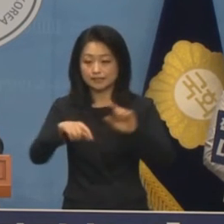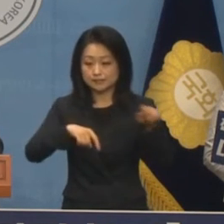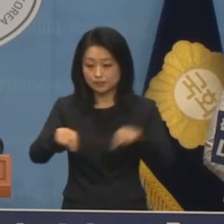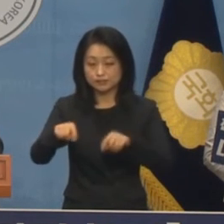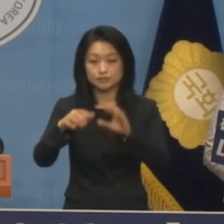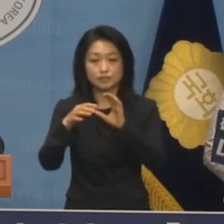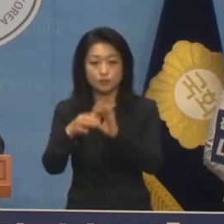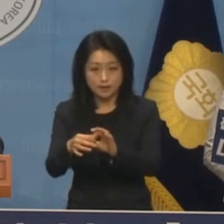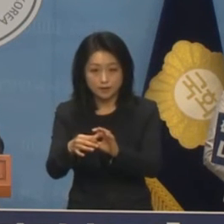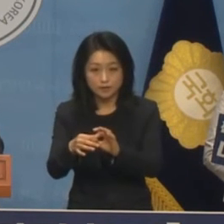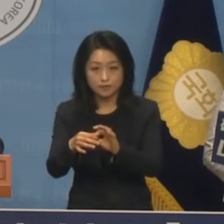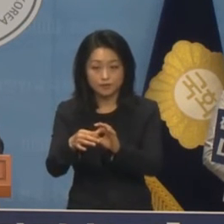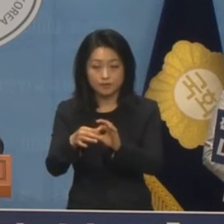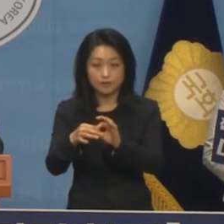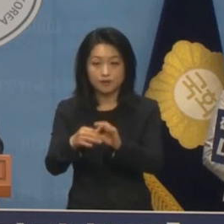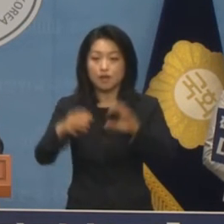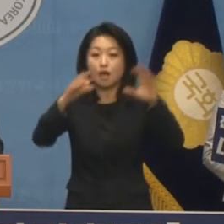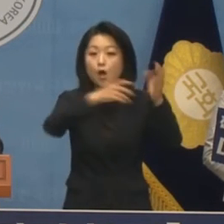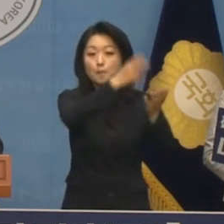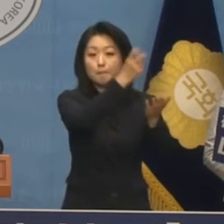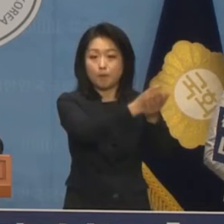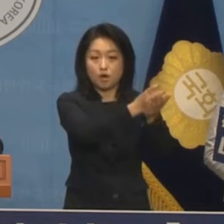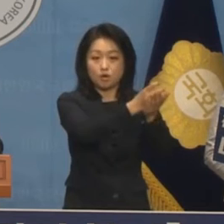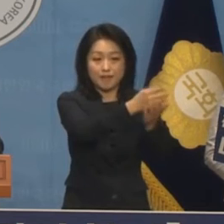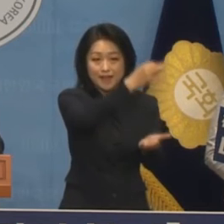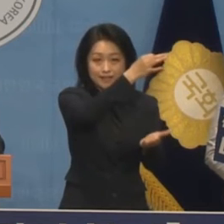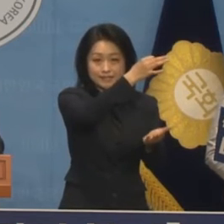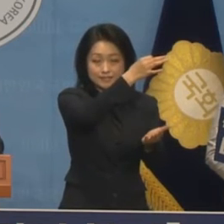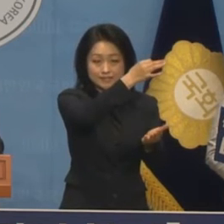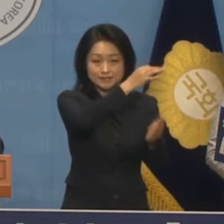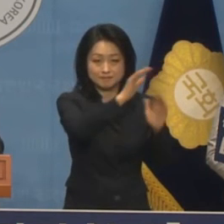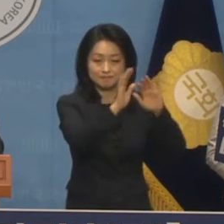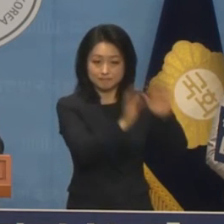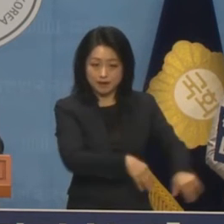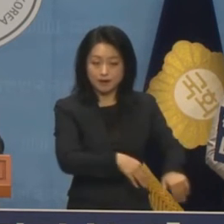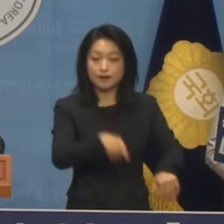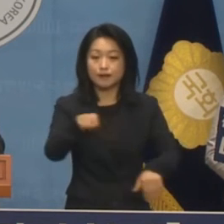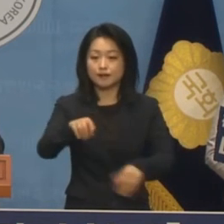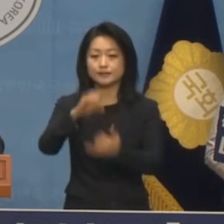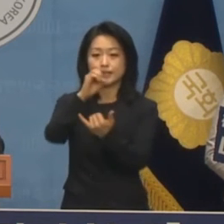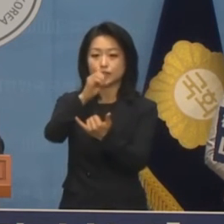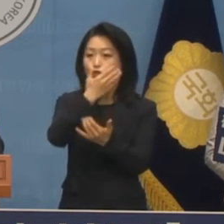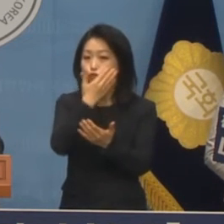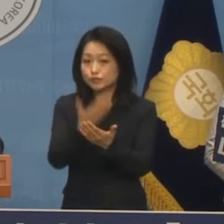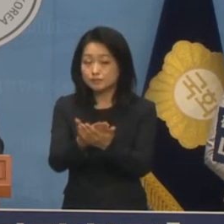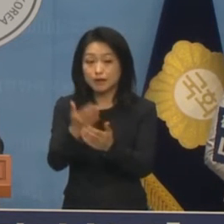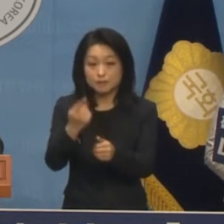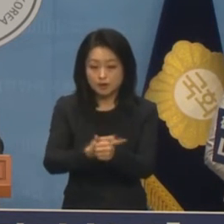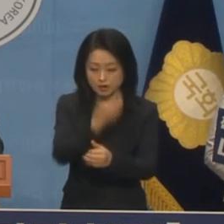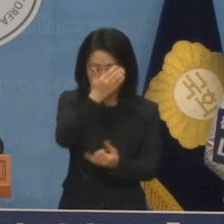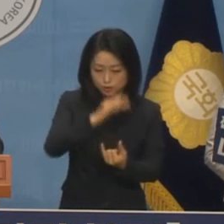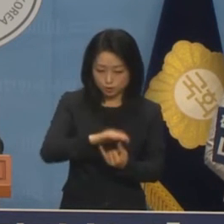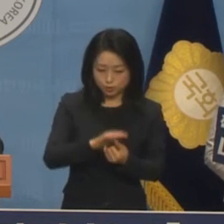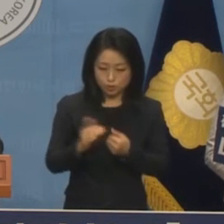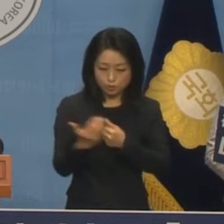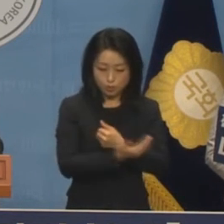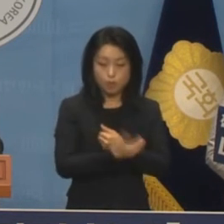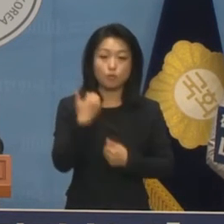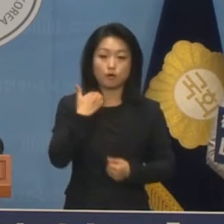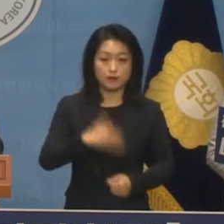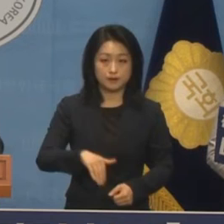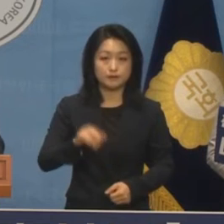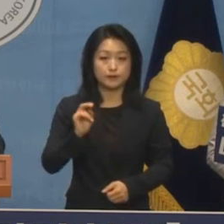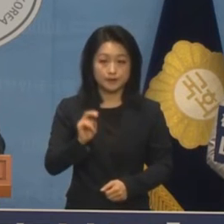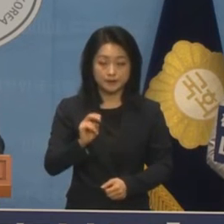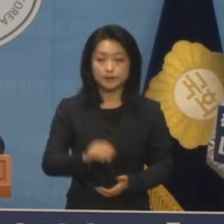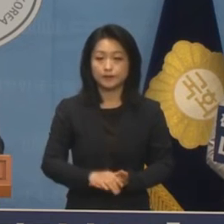아젠다 앞에서 헌법적 가치를 희생시키는 모습을 보인다면 사법부 신뢰를 넘어 아이들을 지킬 수 있는 최후의 보루까지 잃게 될